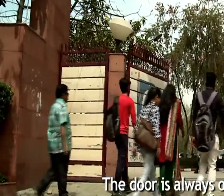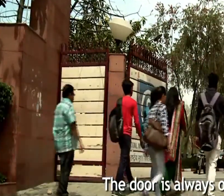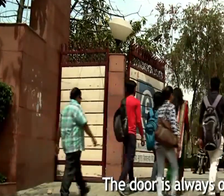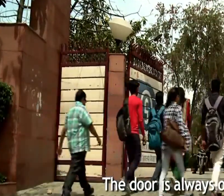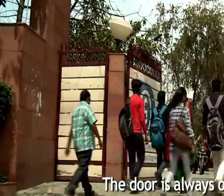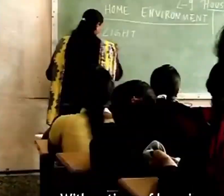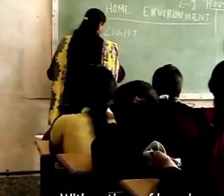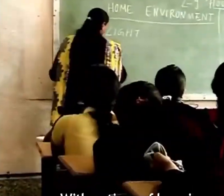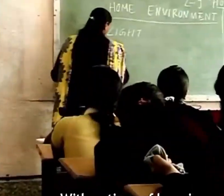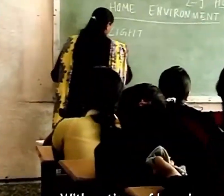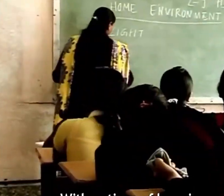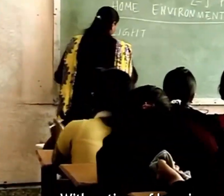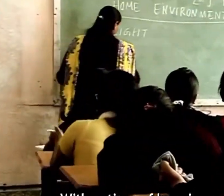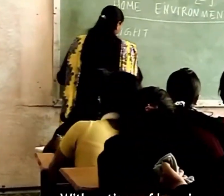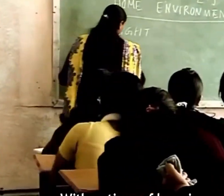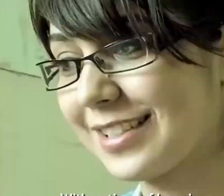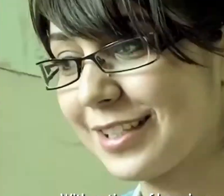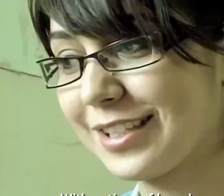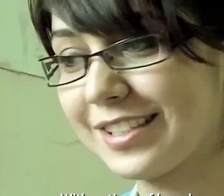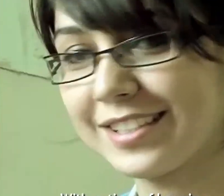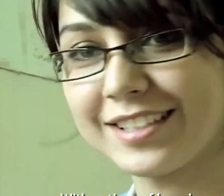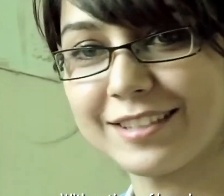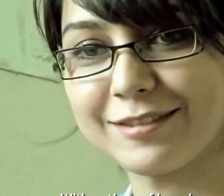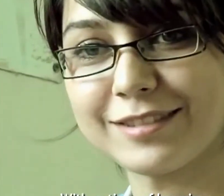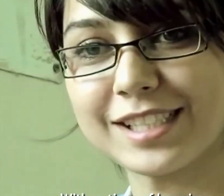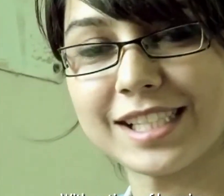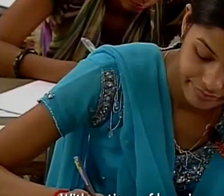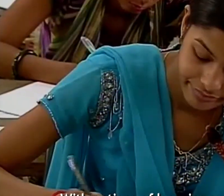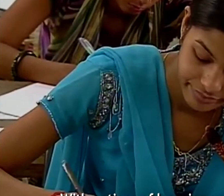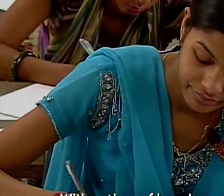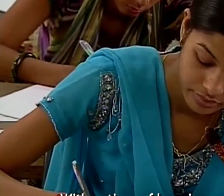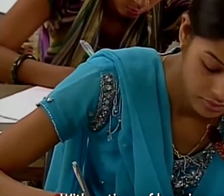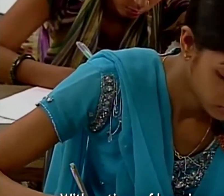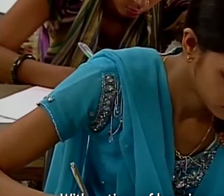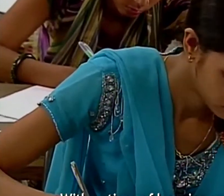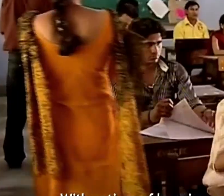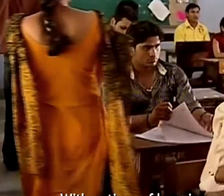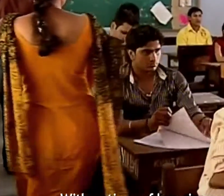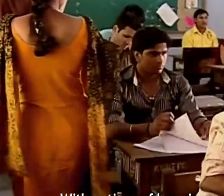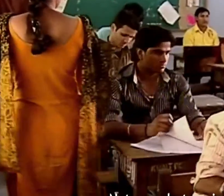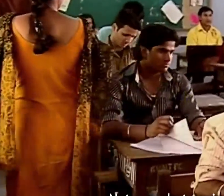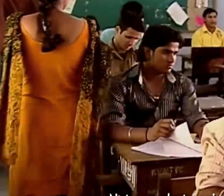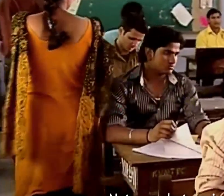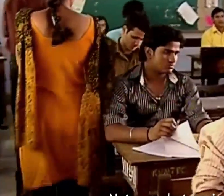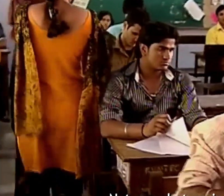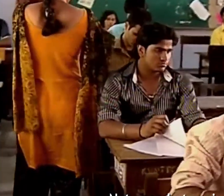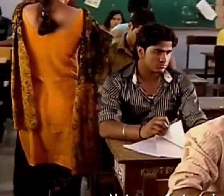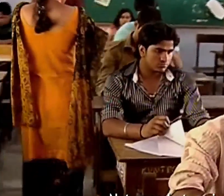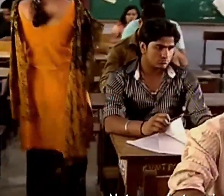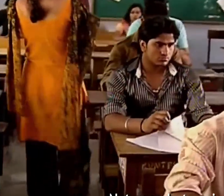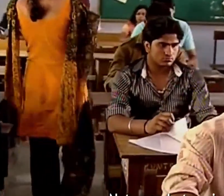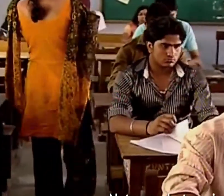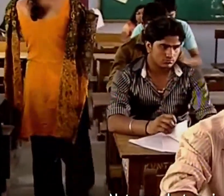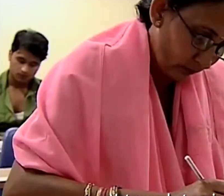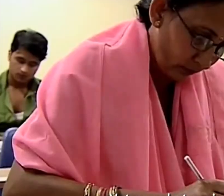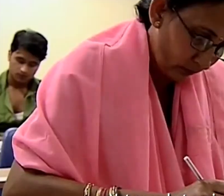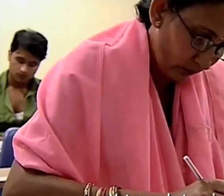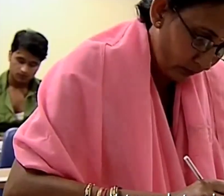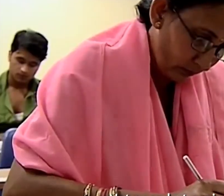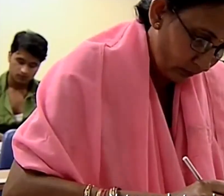खातिर। शिक्षा परीक्षा का अवसर एक बार ही क्यों